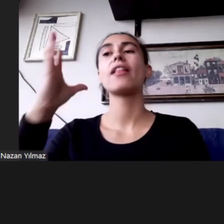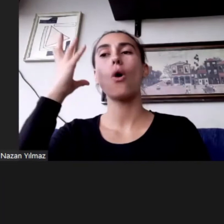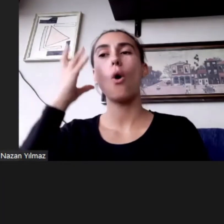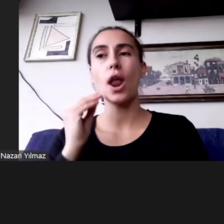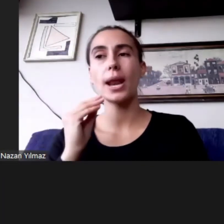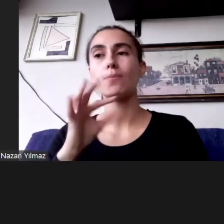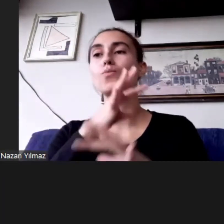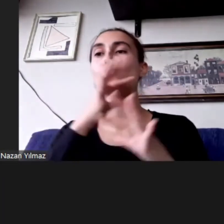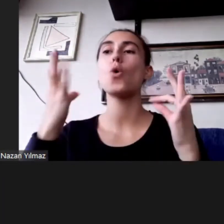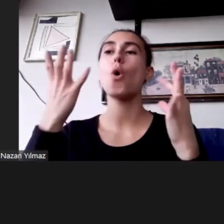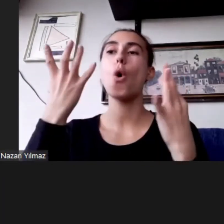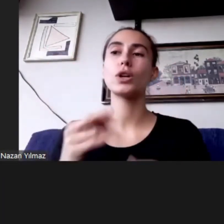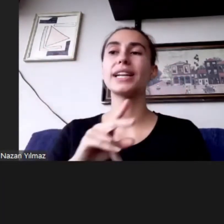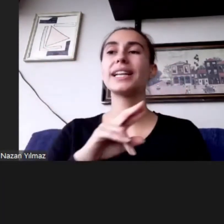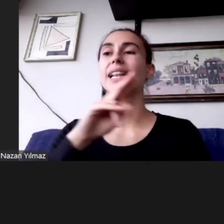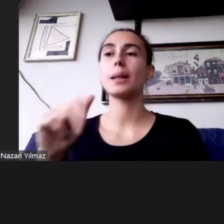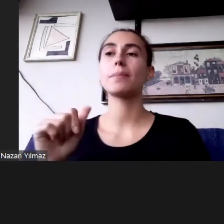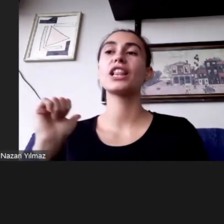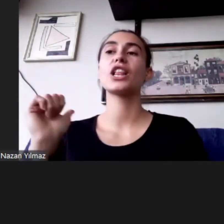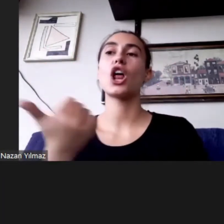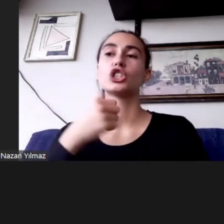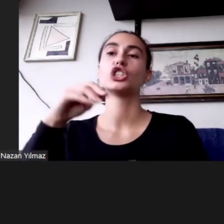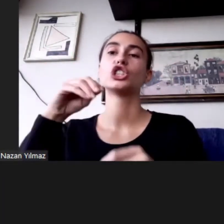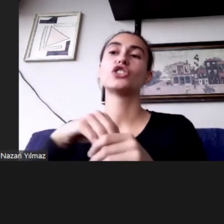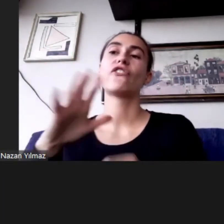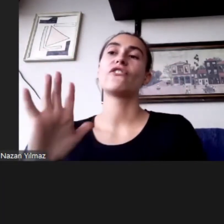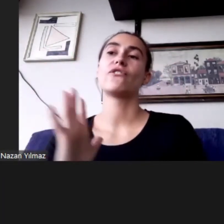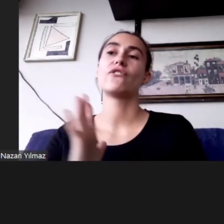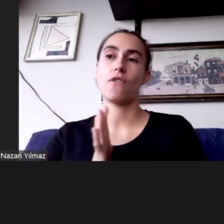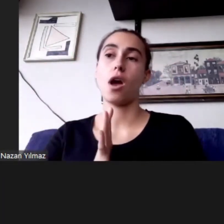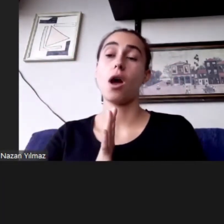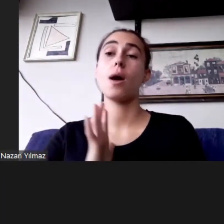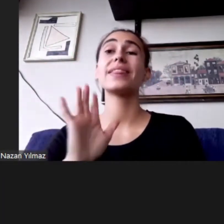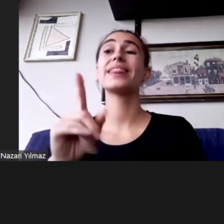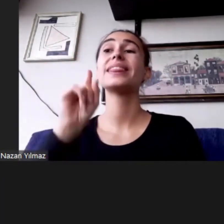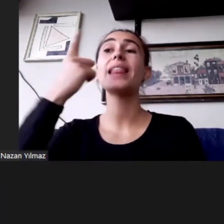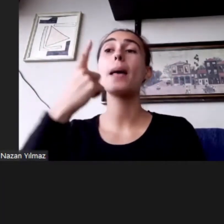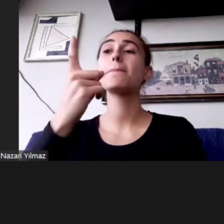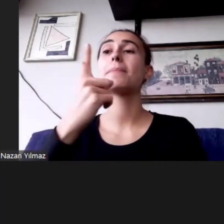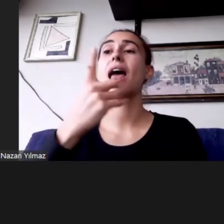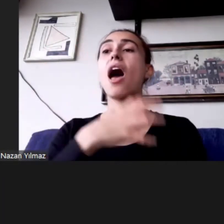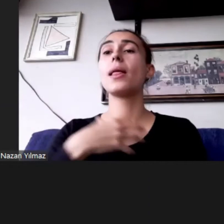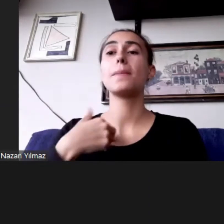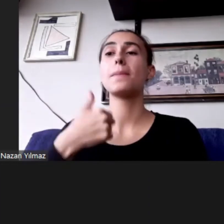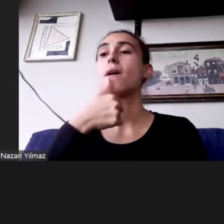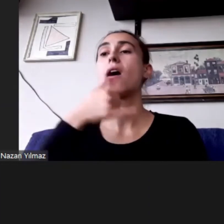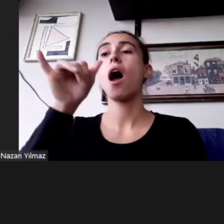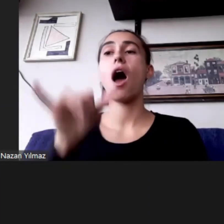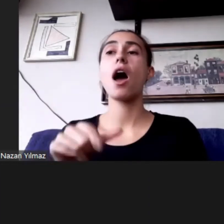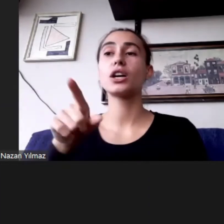gibi gerekçelerle biraz temellendiriyorlar bu düşüncelerini ama sadece tek bir ebeveyn ne yazık ki hak temelli bir